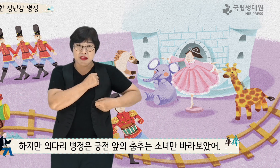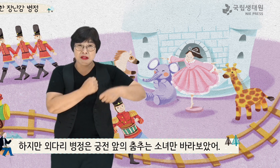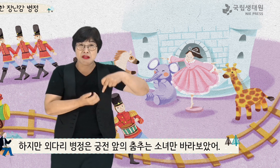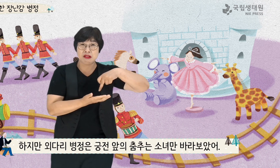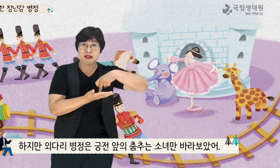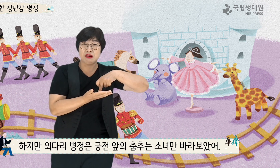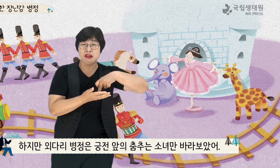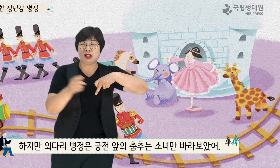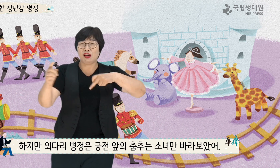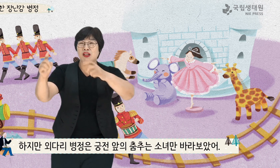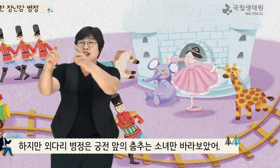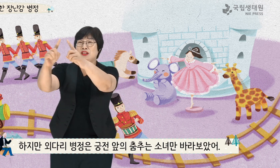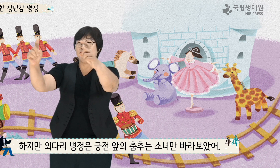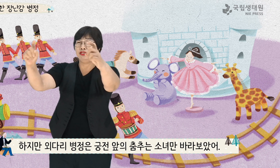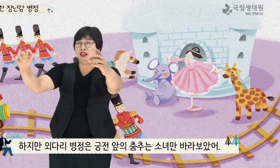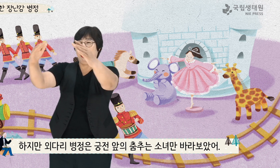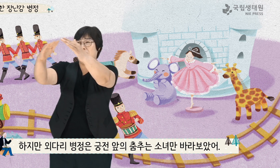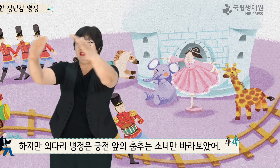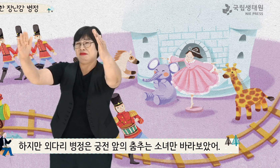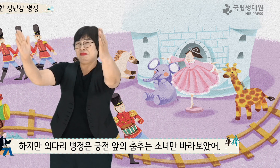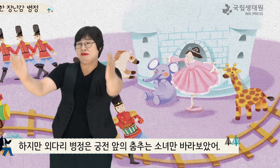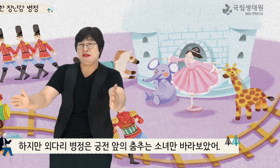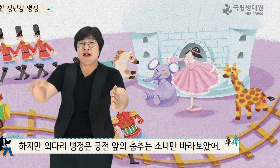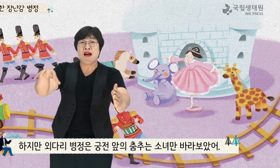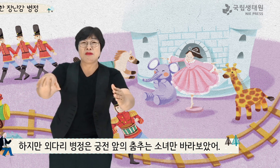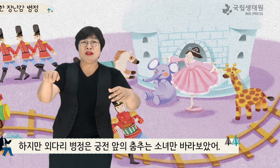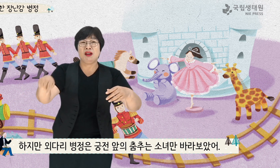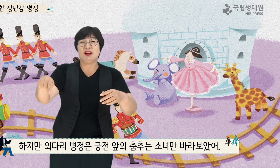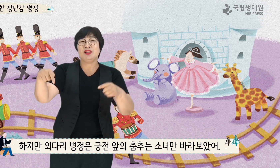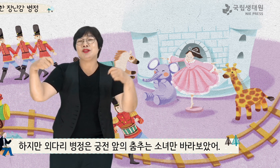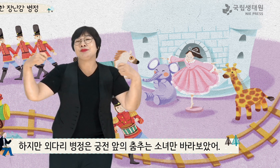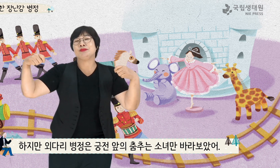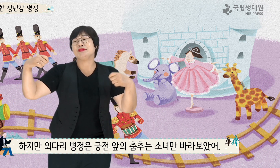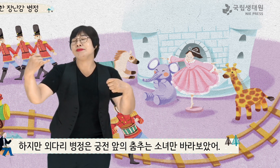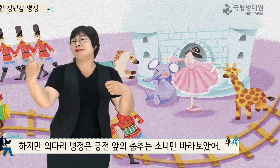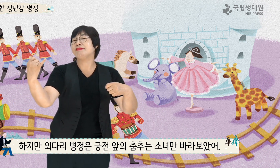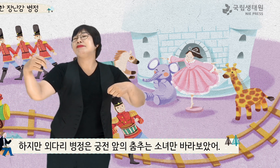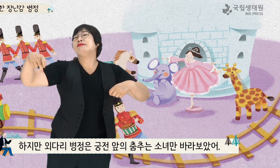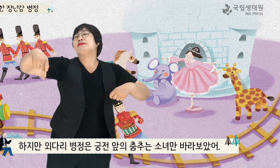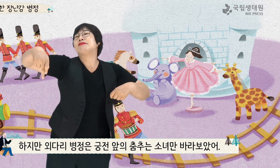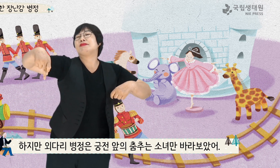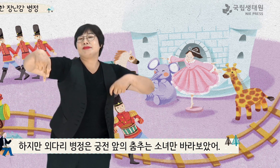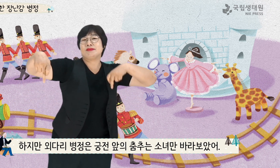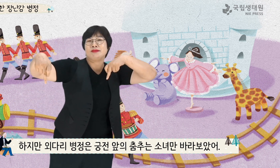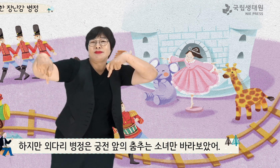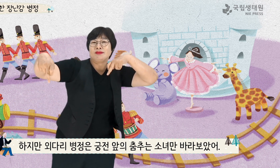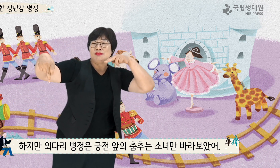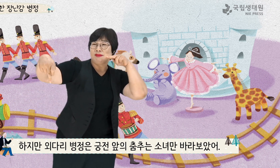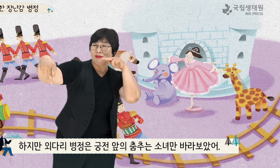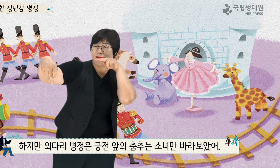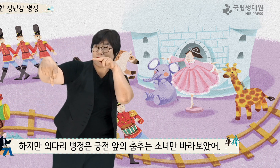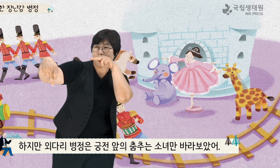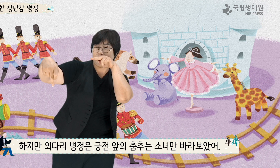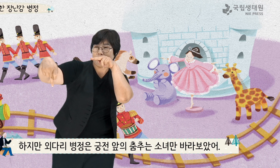하지만 외다리 병정은 궁전 앞에 춤추는 소녀만 바라보았어.